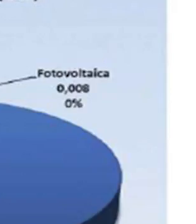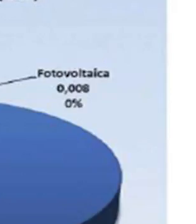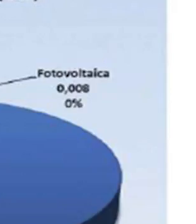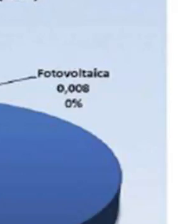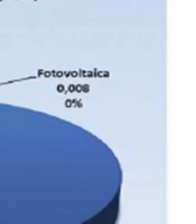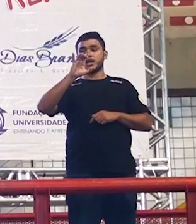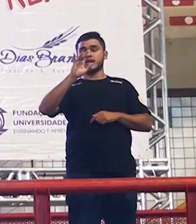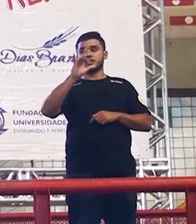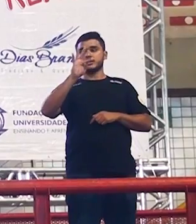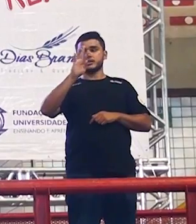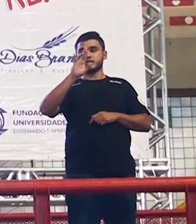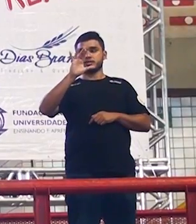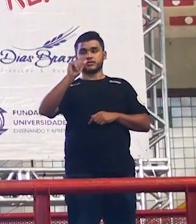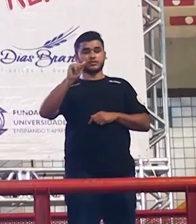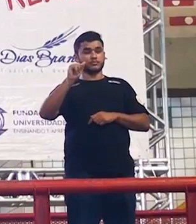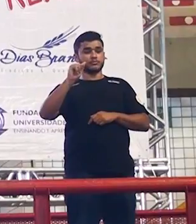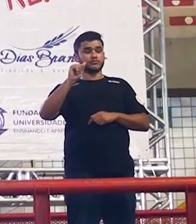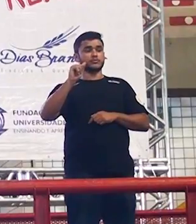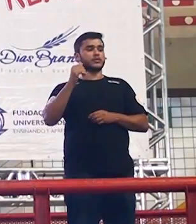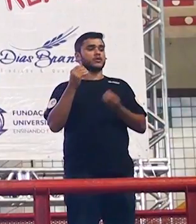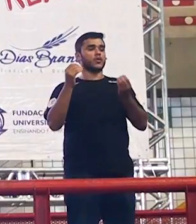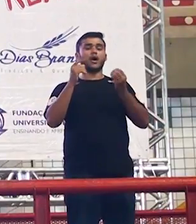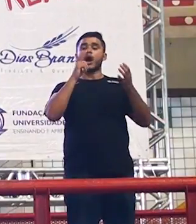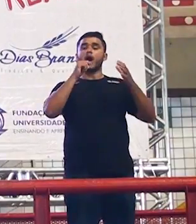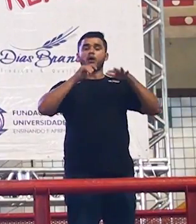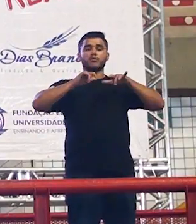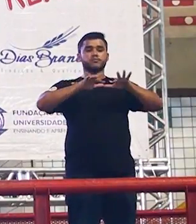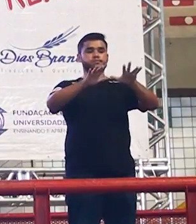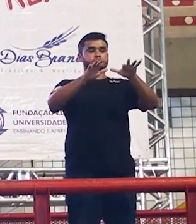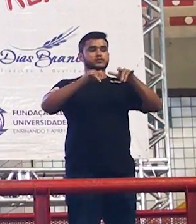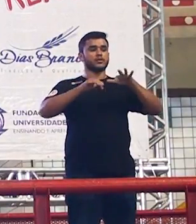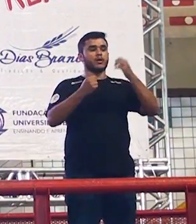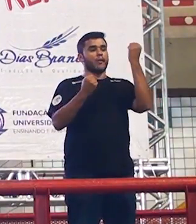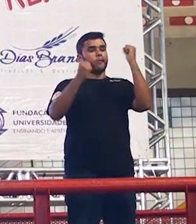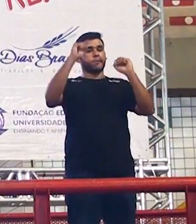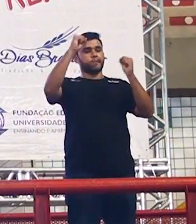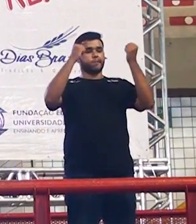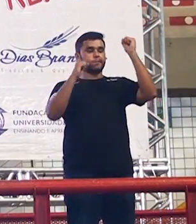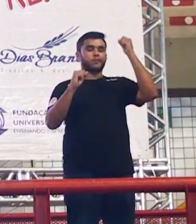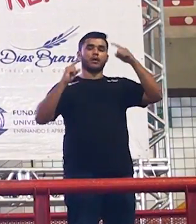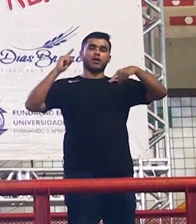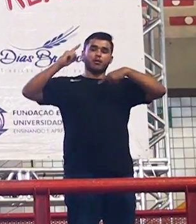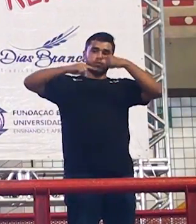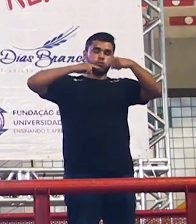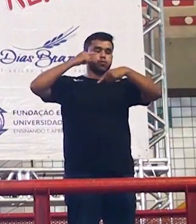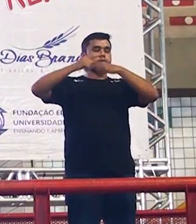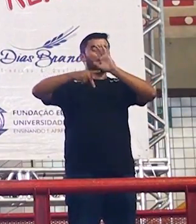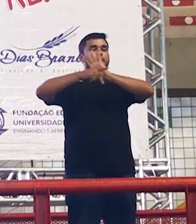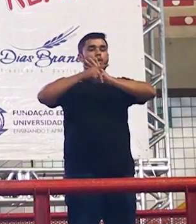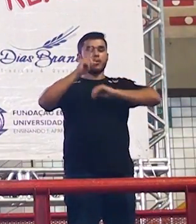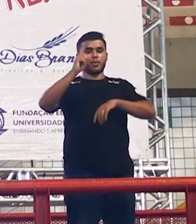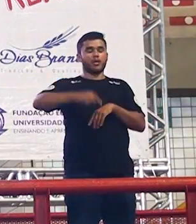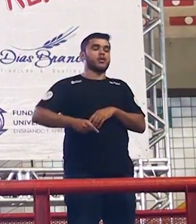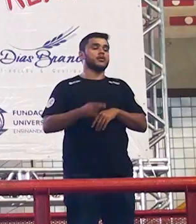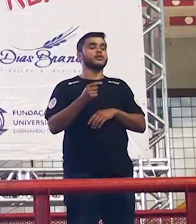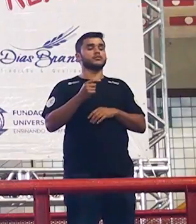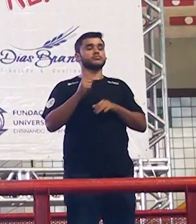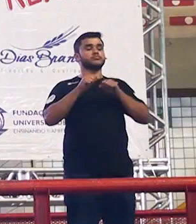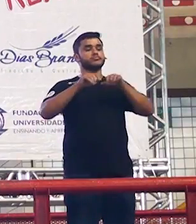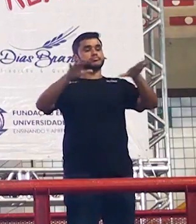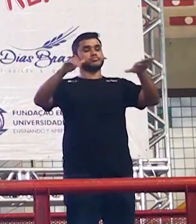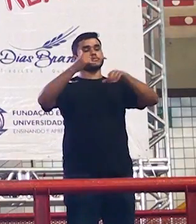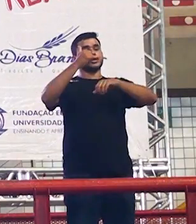o principal meio de produzir energia elétrica no Brasil é através da hidrelétrica. Segundo lugar é